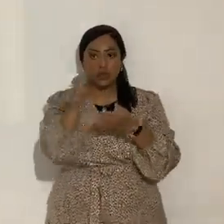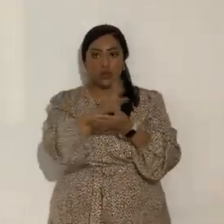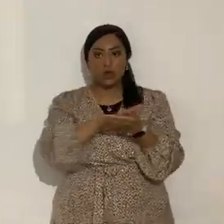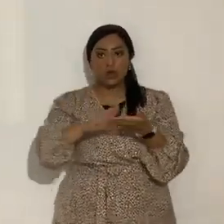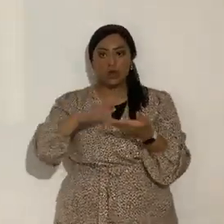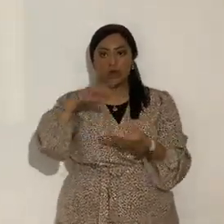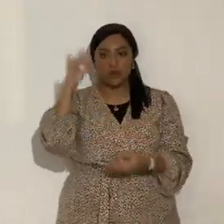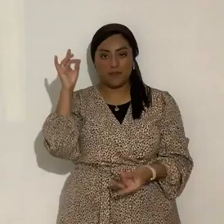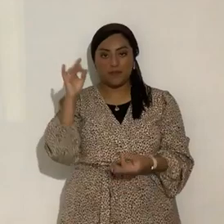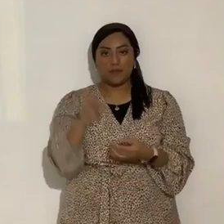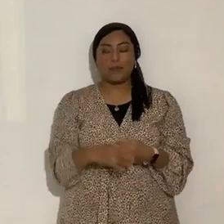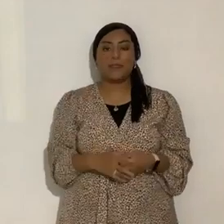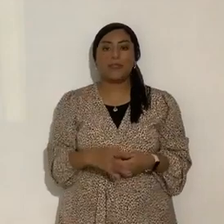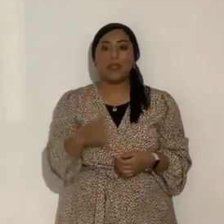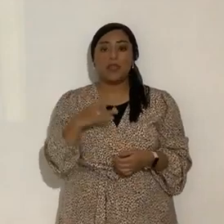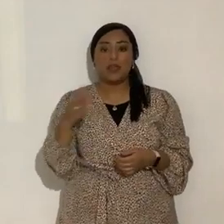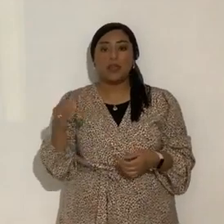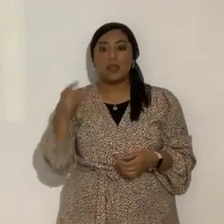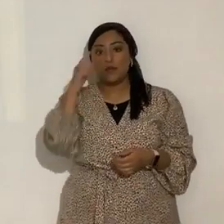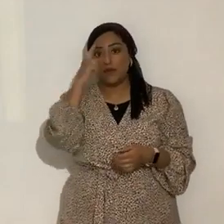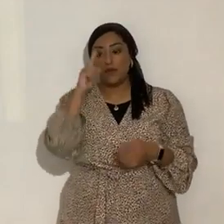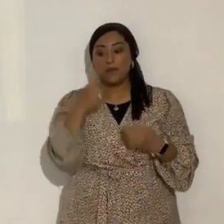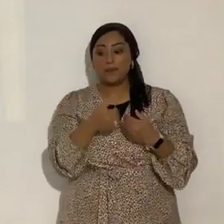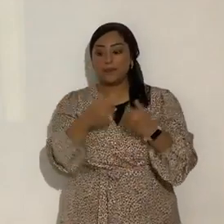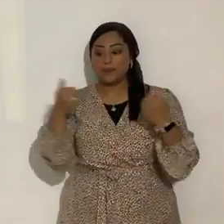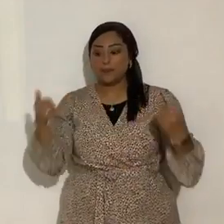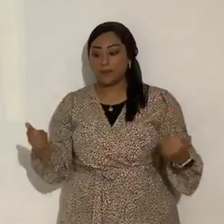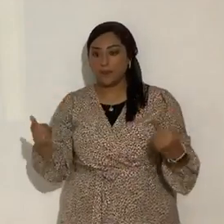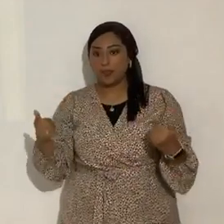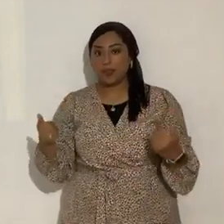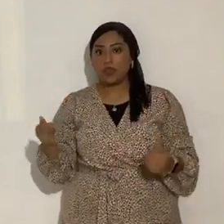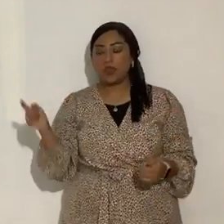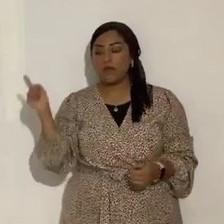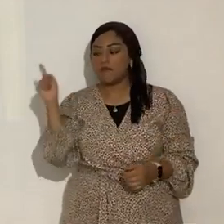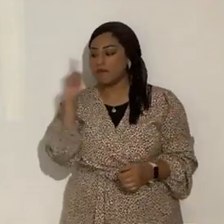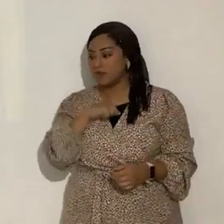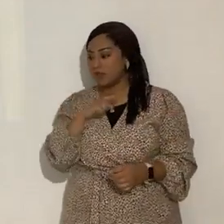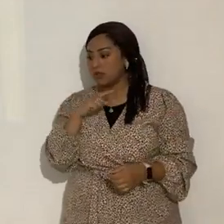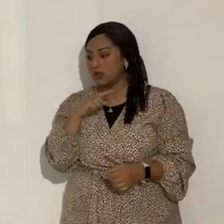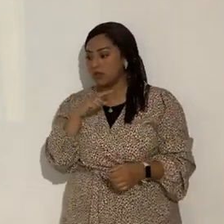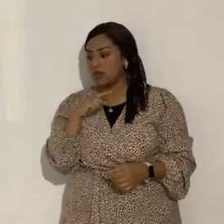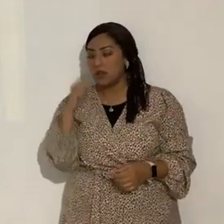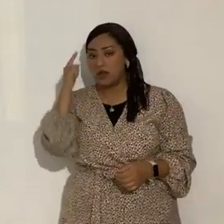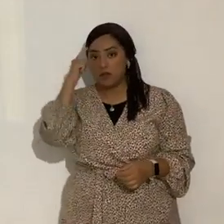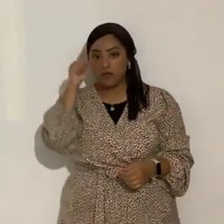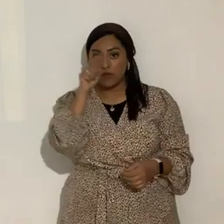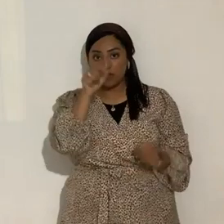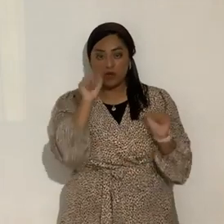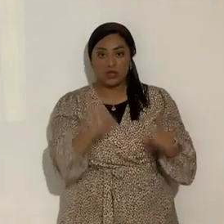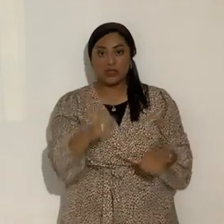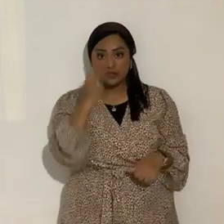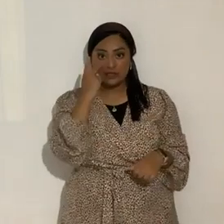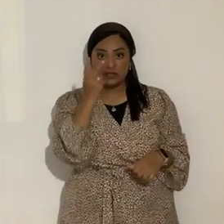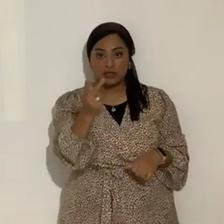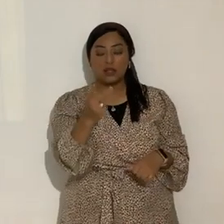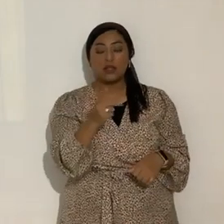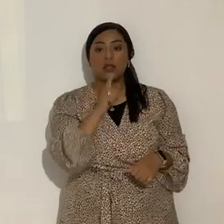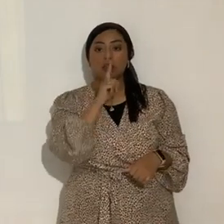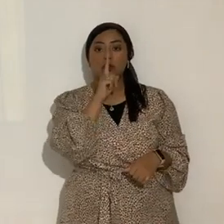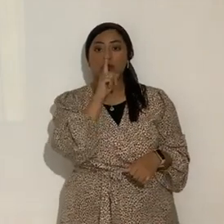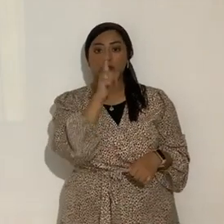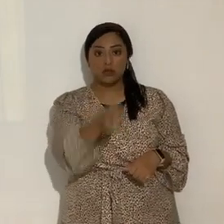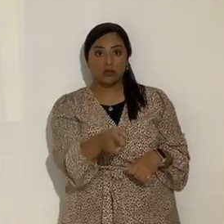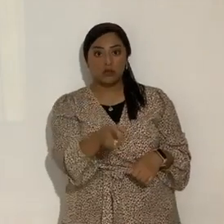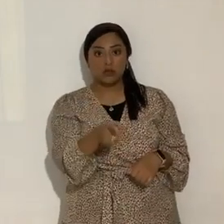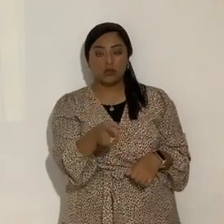HaKodesh, ¿sí? Y es para separar lo falso, ¿sí? Para que tú veas la verdad. Es